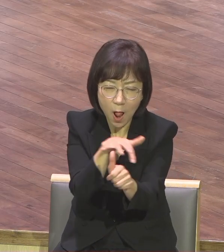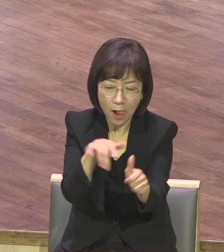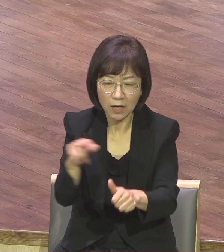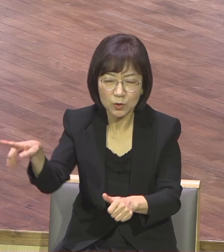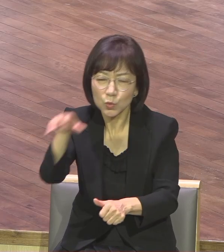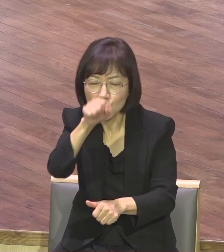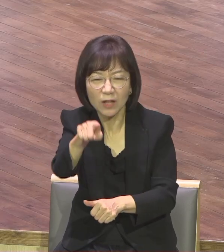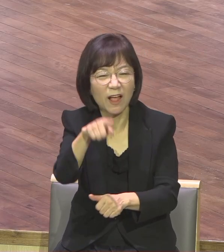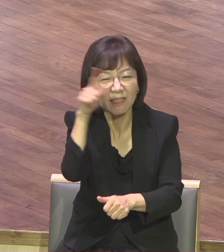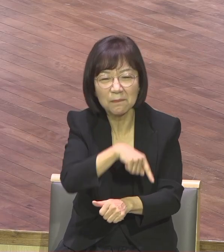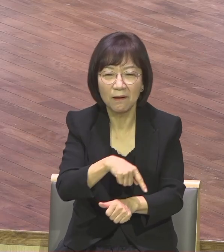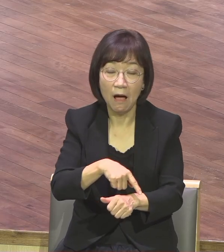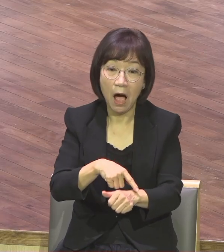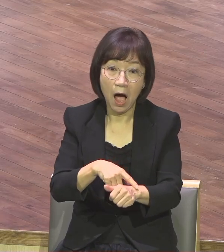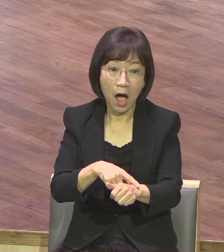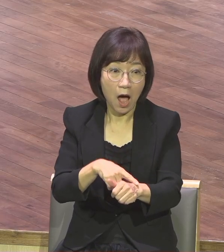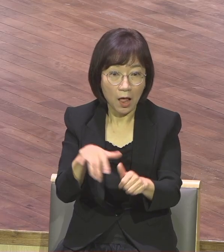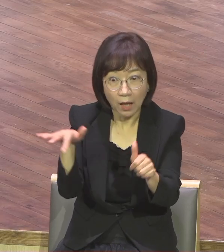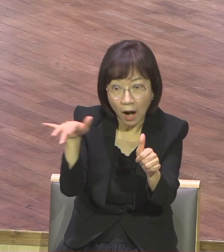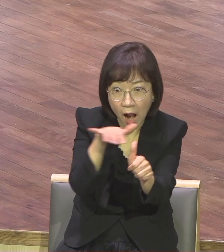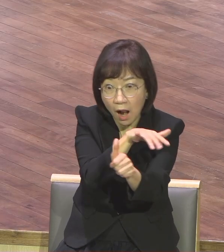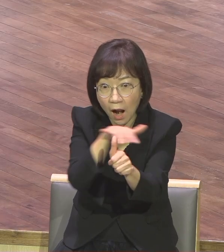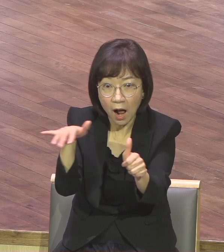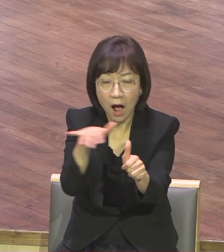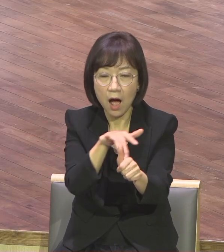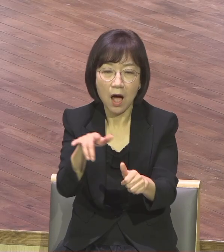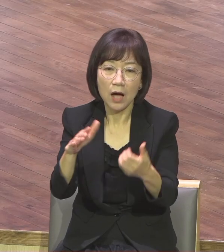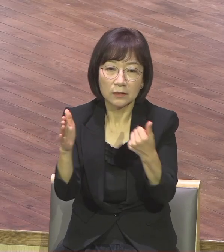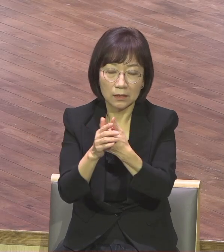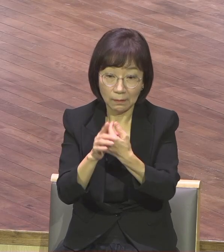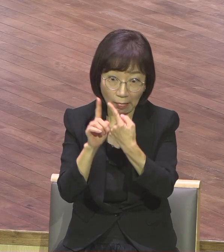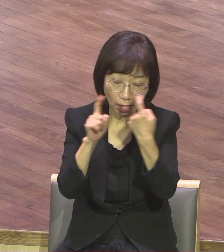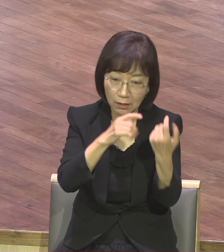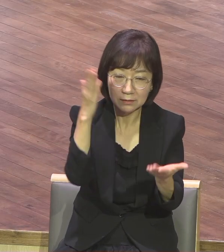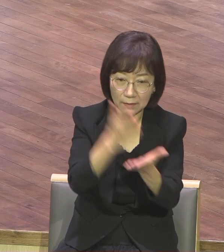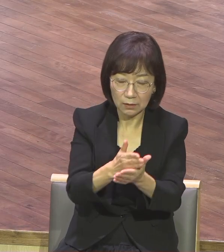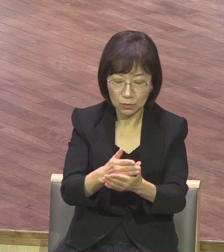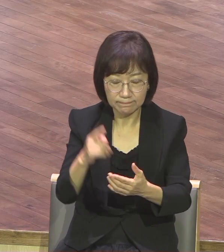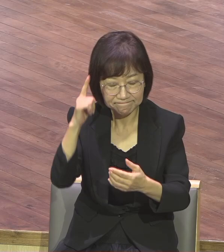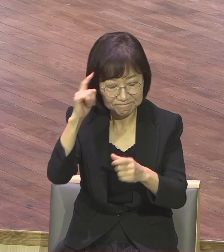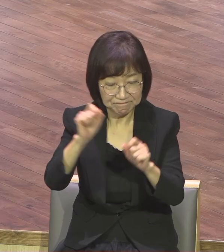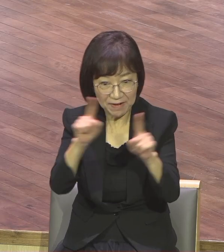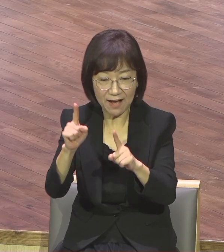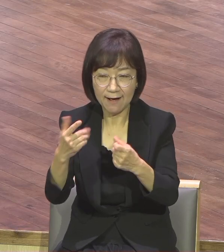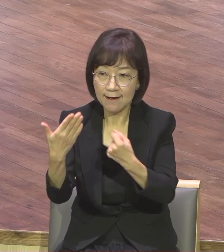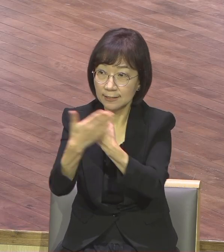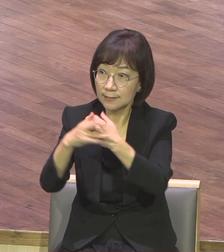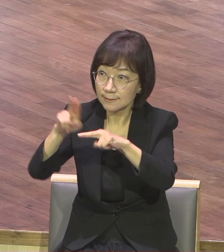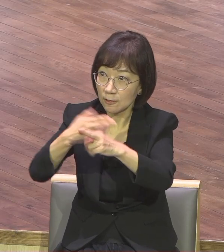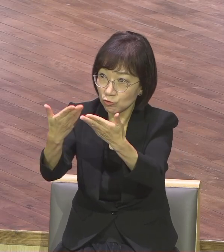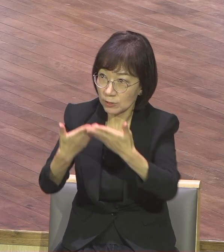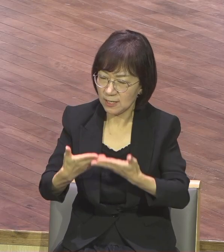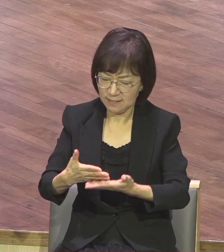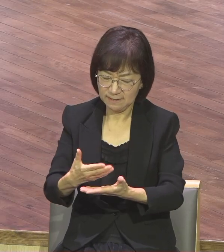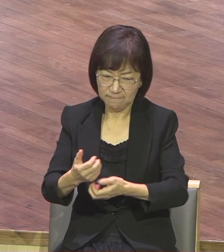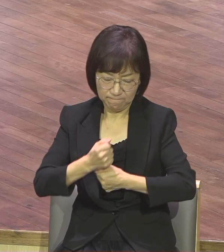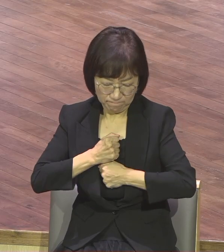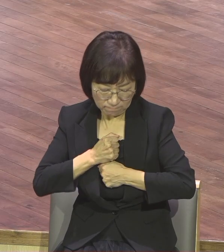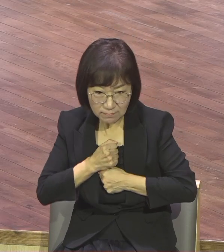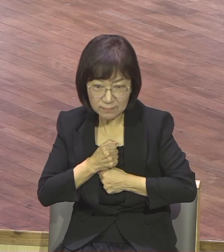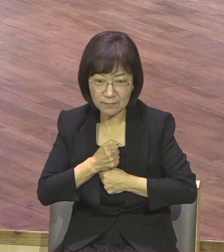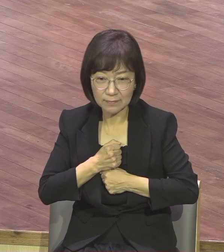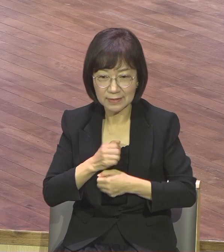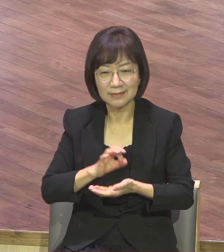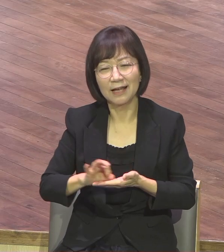하기 때문에 힘써 지켜라. 이 이후에 다양한 은사에 대해서 설명한 이유가 있습니다. 그리스도의 몸인 이